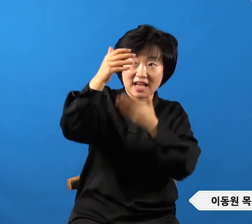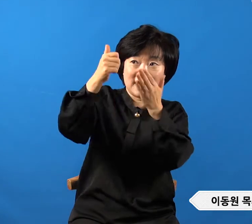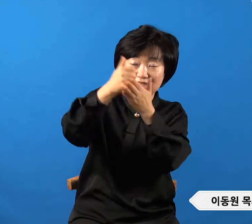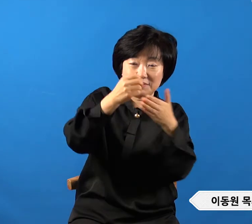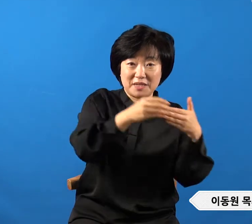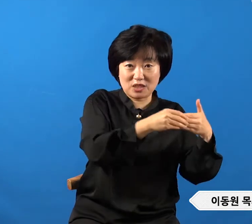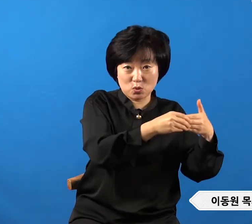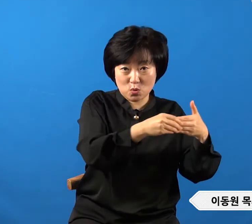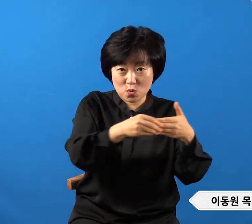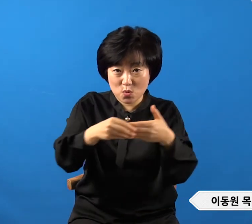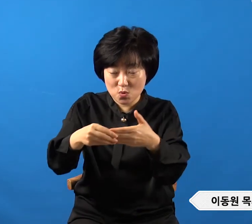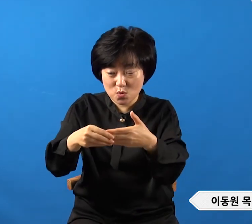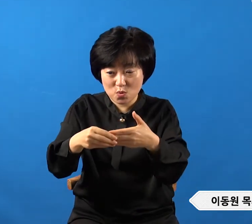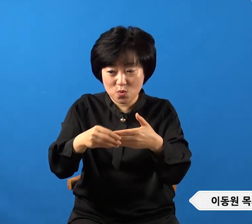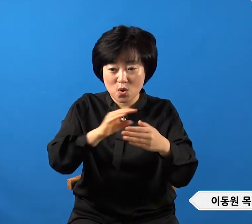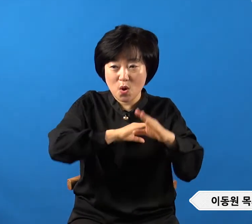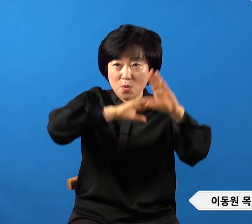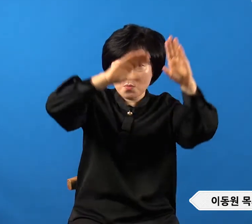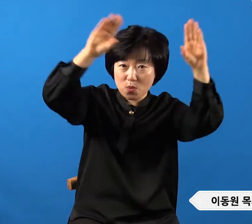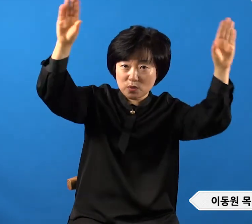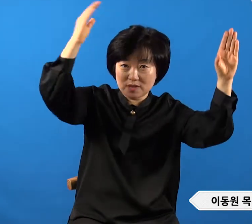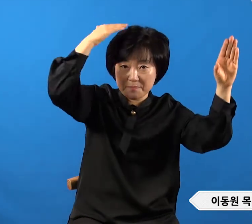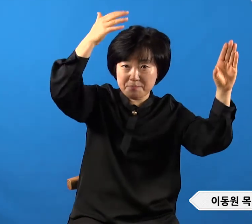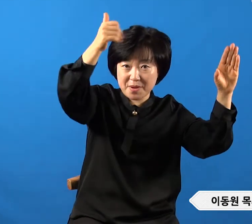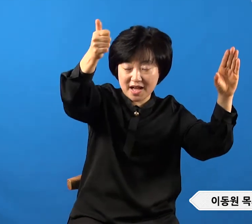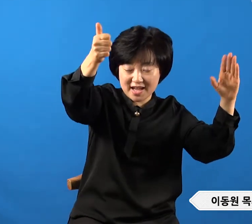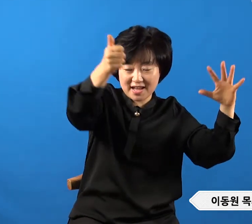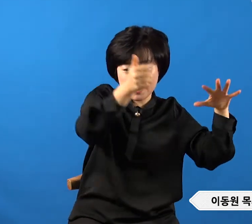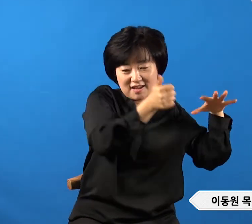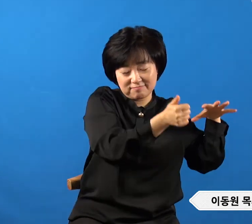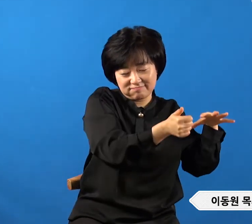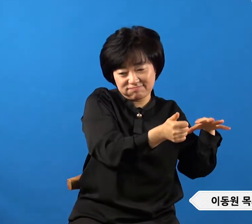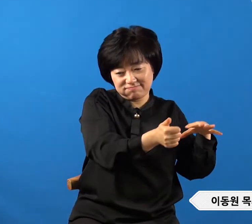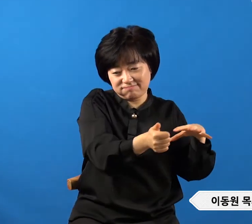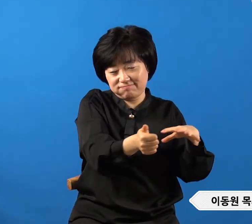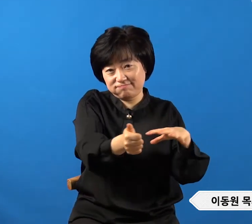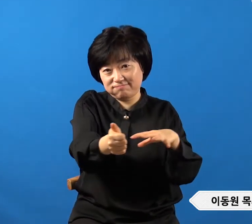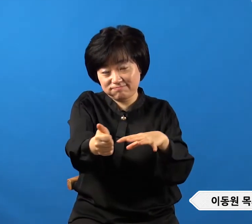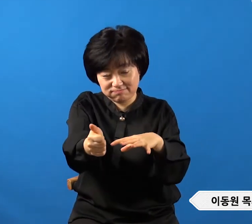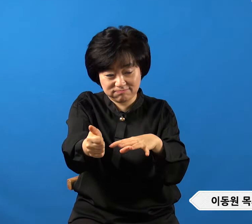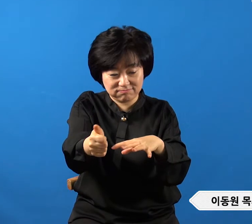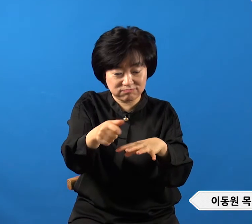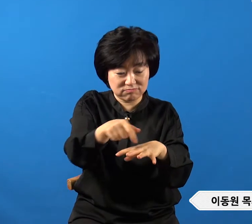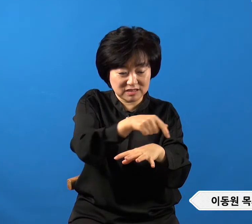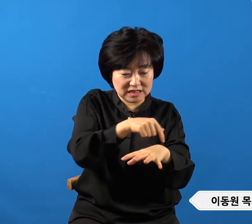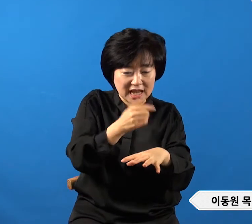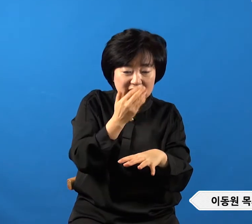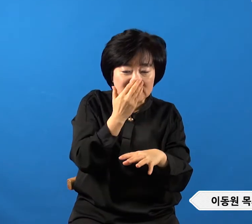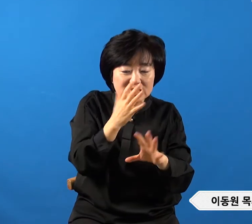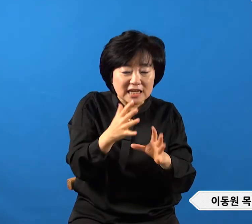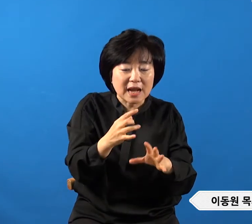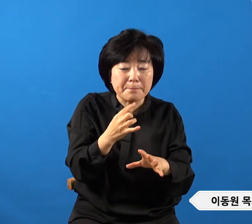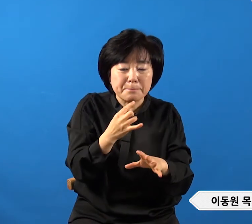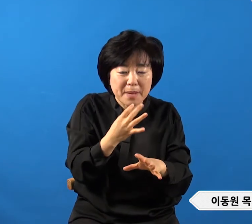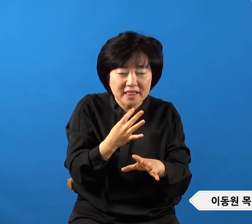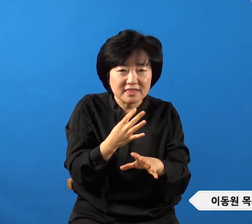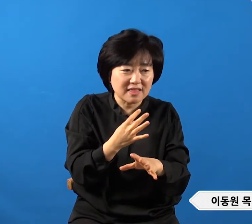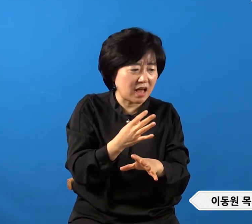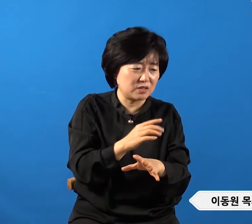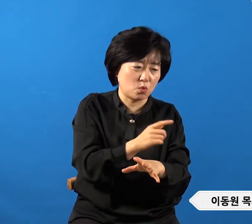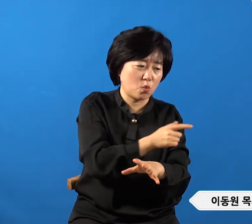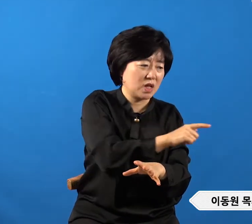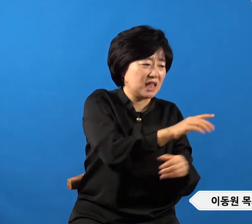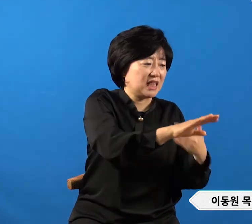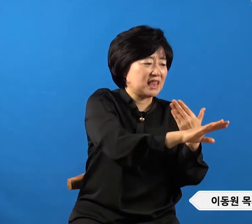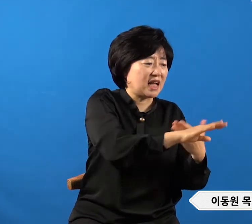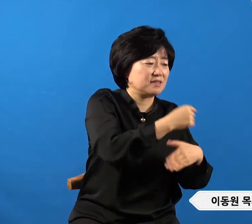인도로 자, 모세를 리더로 해서 에집트를 떠날 때 이스라엘 백성이 아닌 다른 인종들이